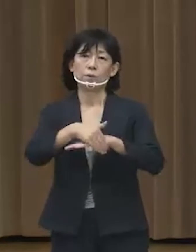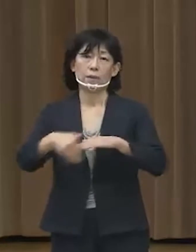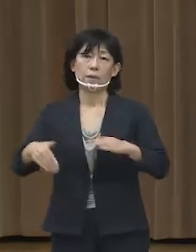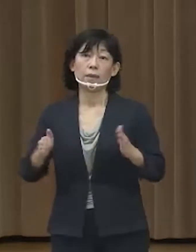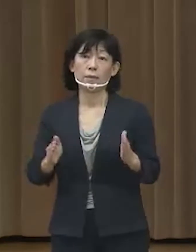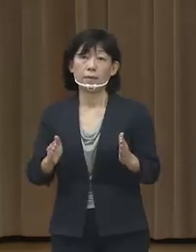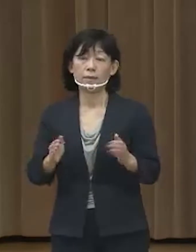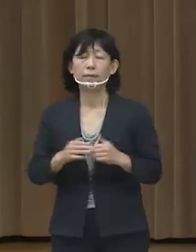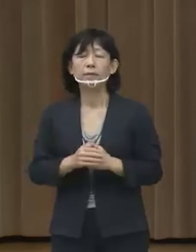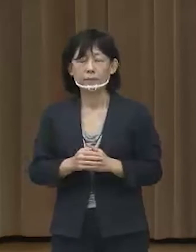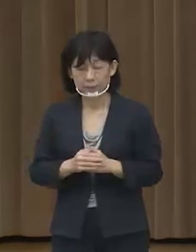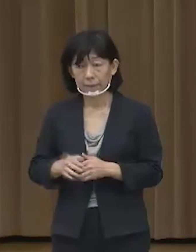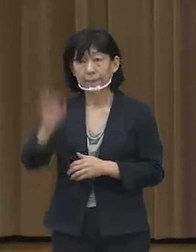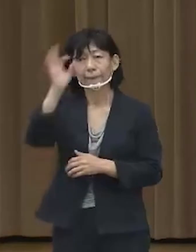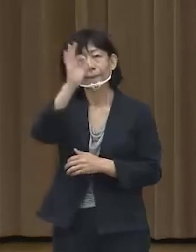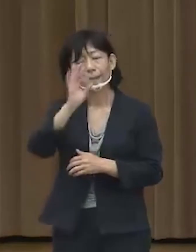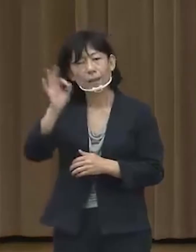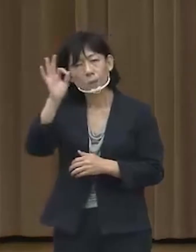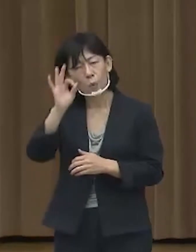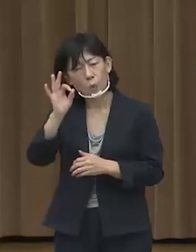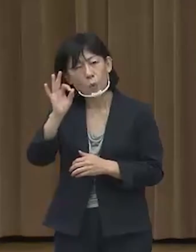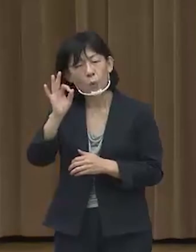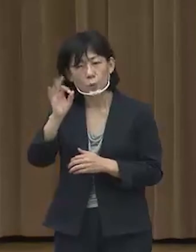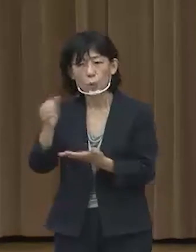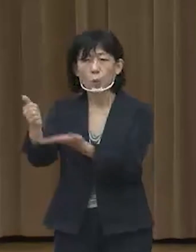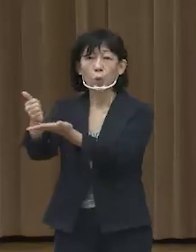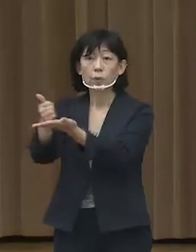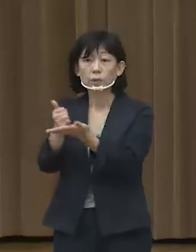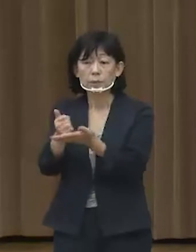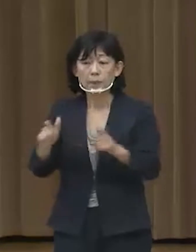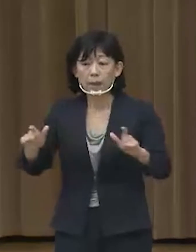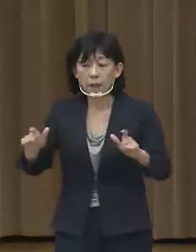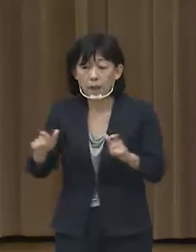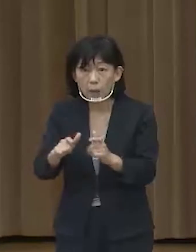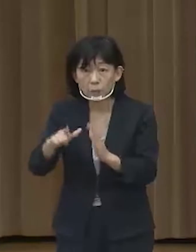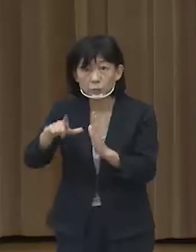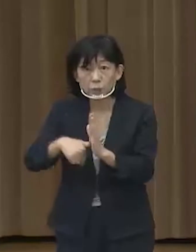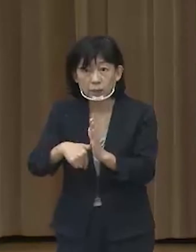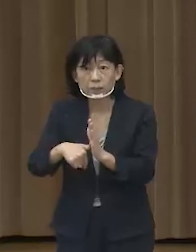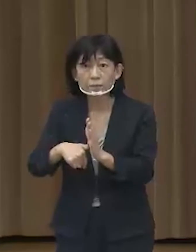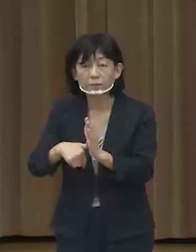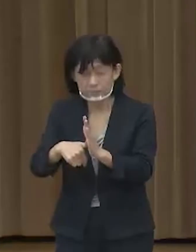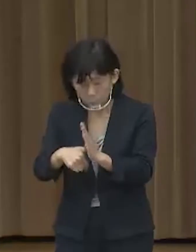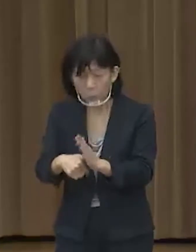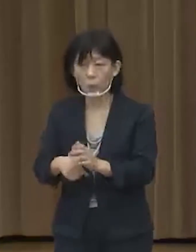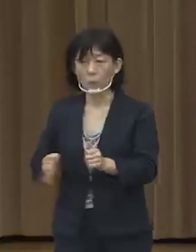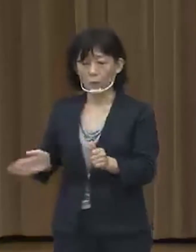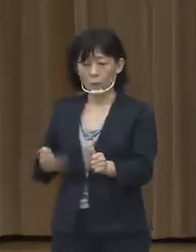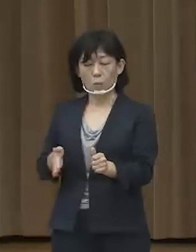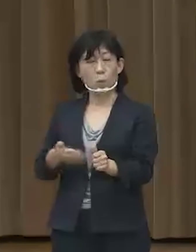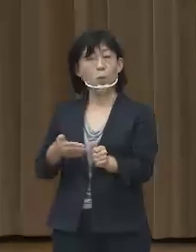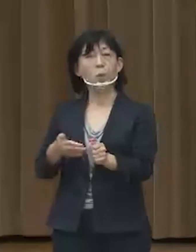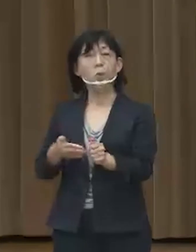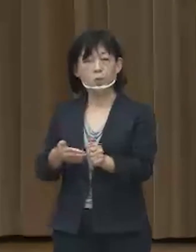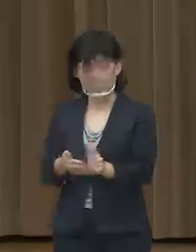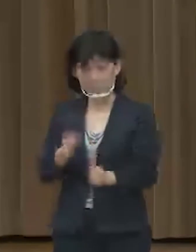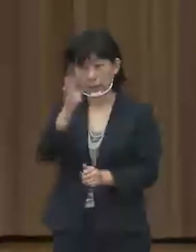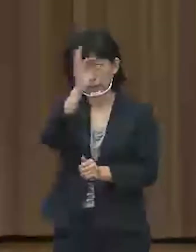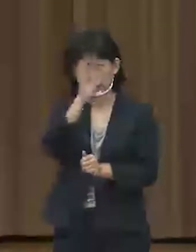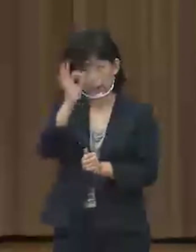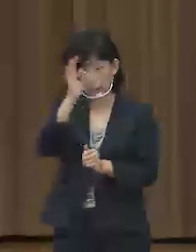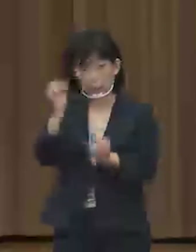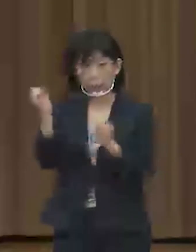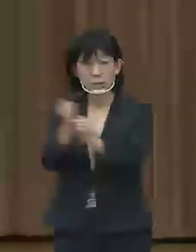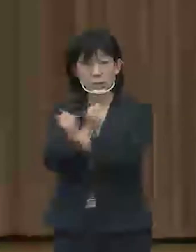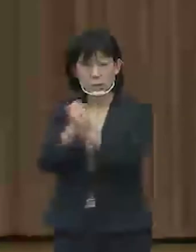って、いわゆる観光オフシーズンにおける観光需要を創出し、観光関連事業者の皆様を幅広